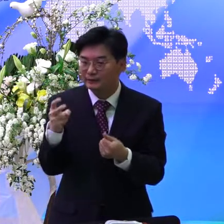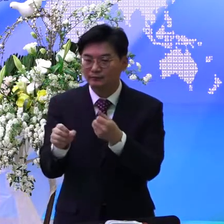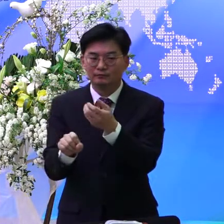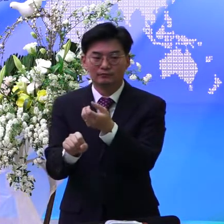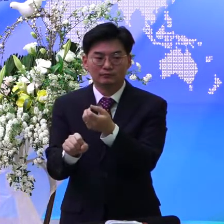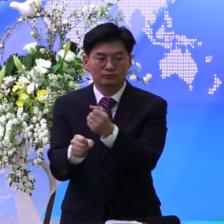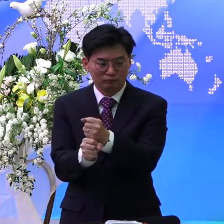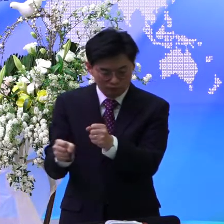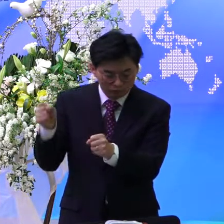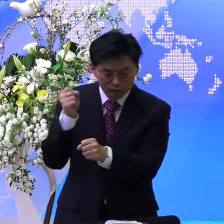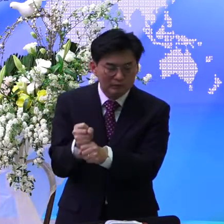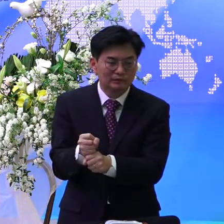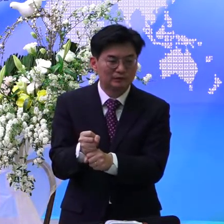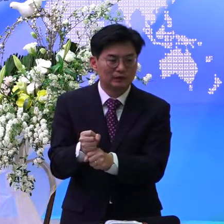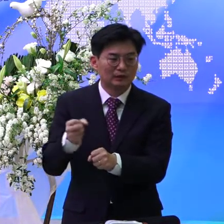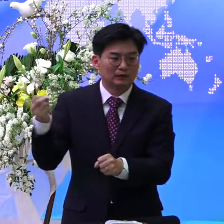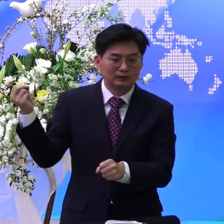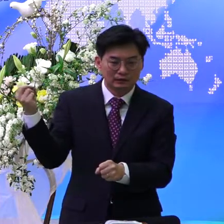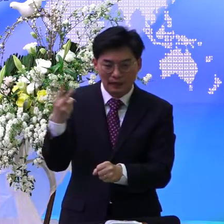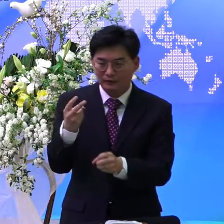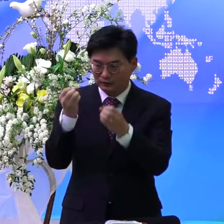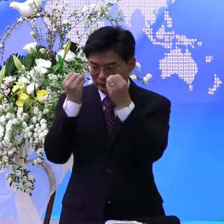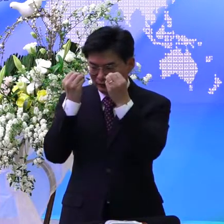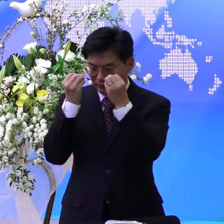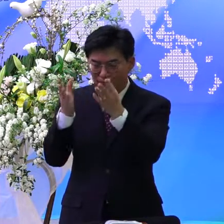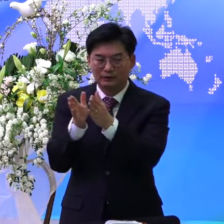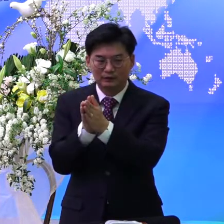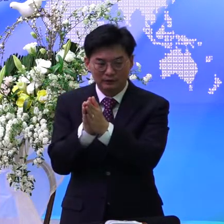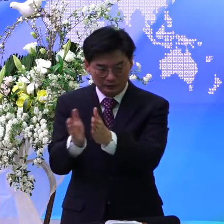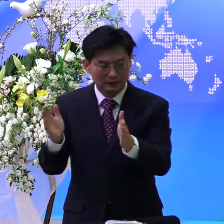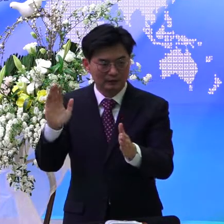어마어마한 완전한 차이라는 것을 기억해야 합니다.